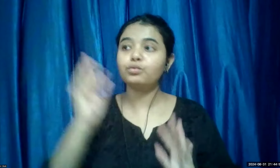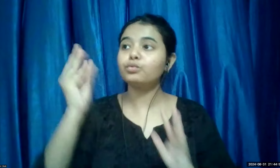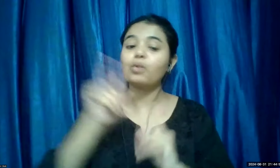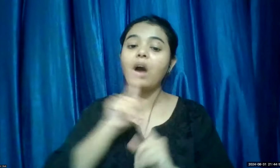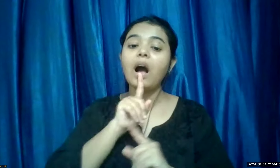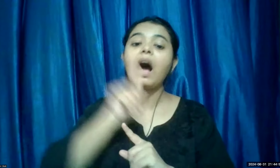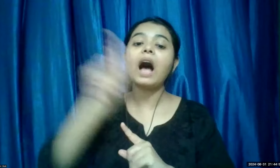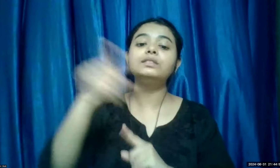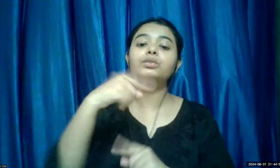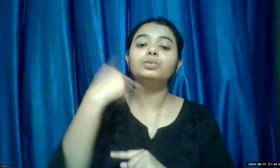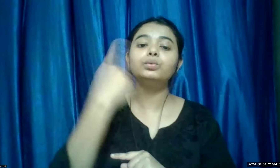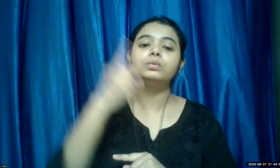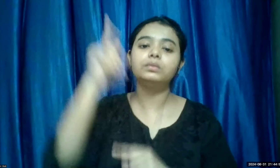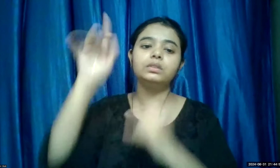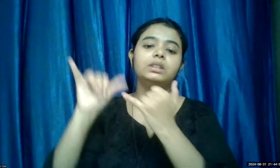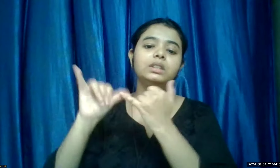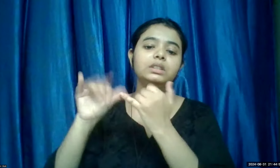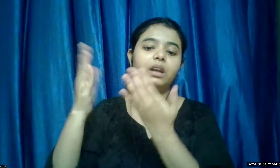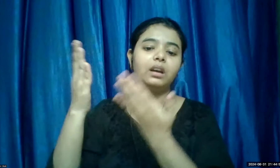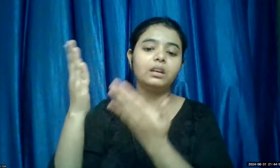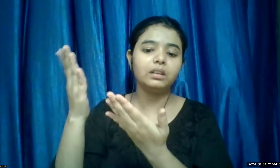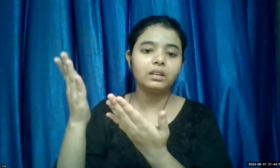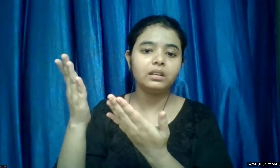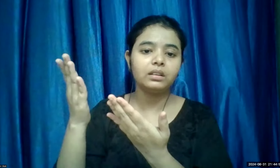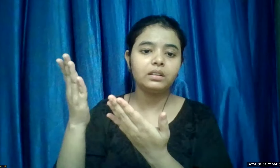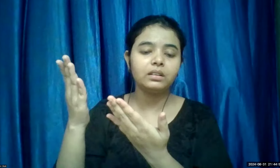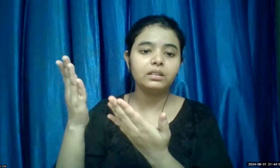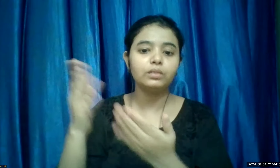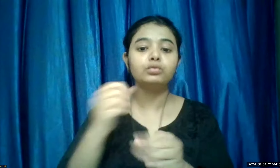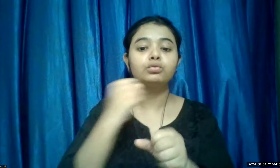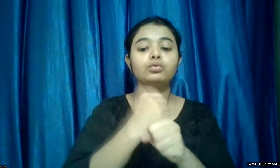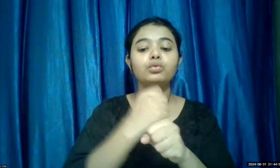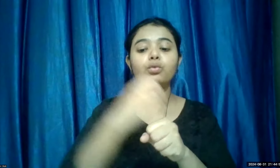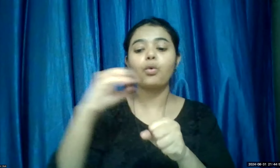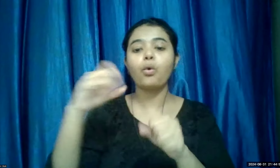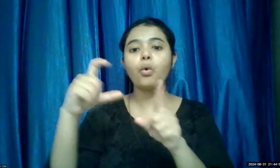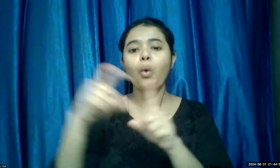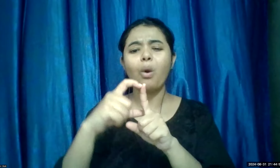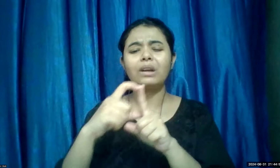कृपा करता है। तो इसीलिए कह रहे हैं देवों के देव हैं आप,